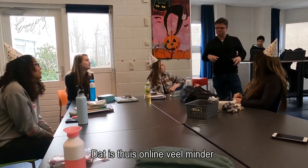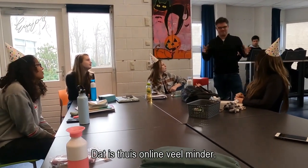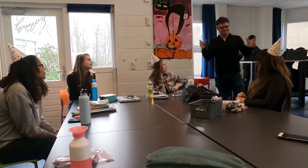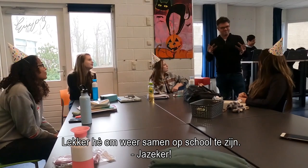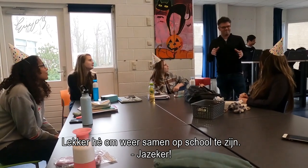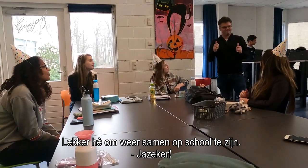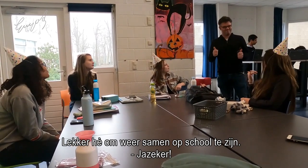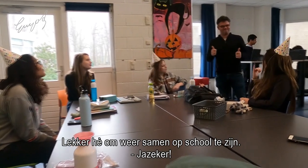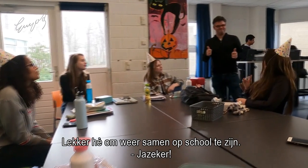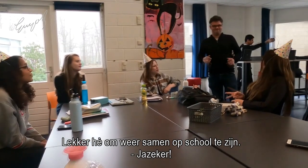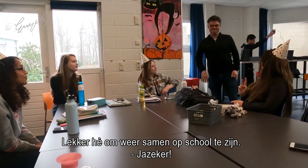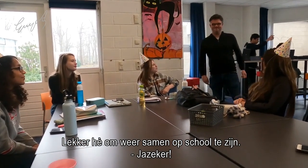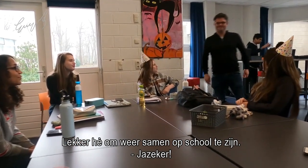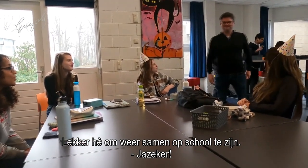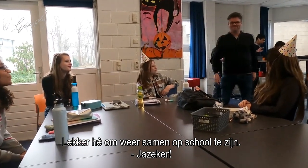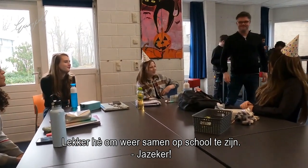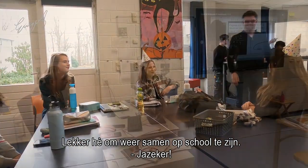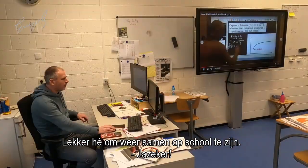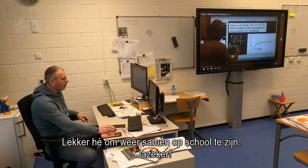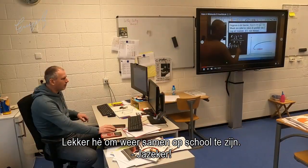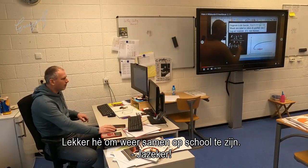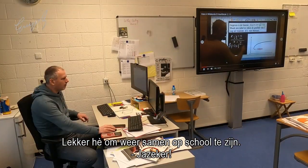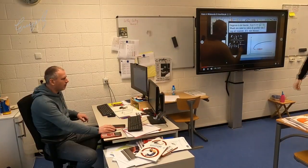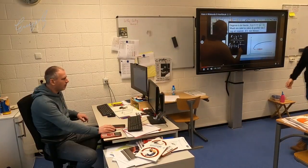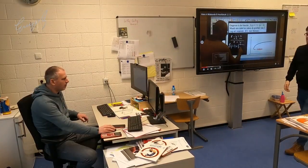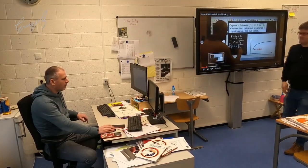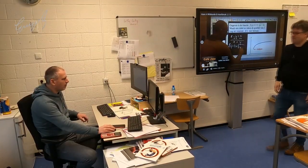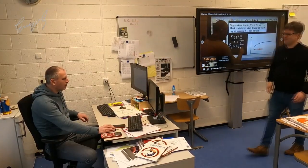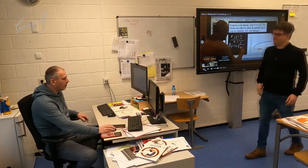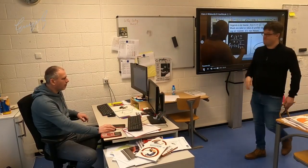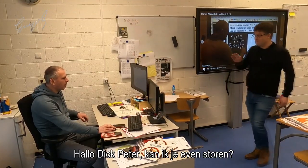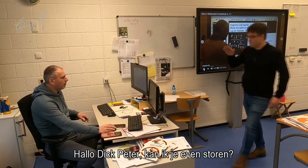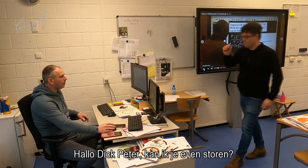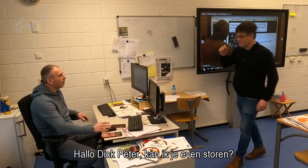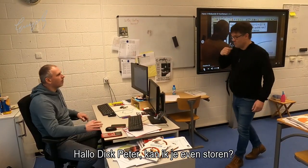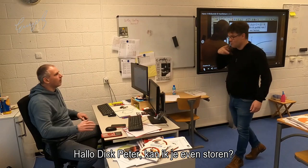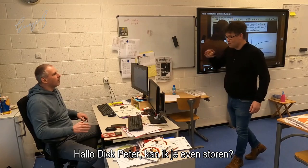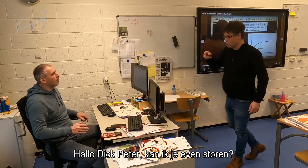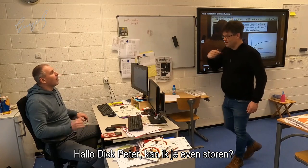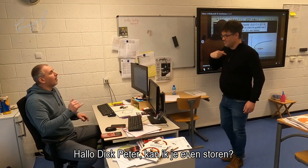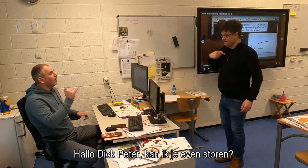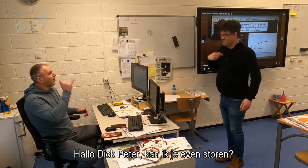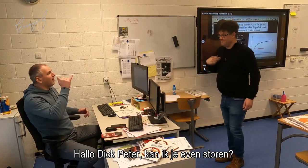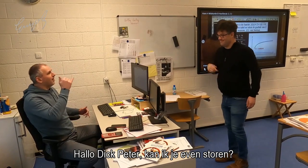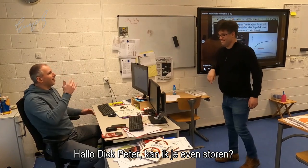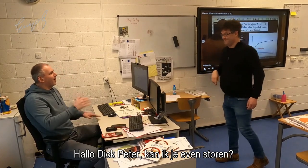minder. Lekker hè, om weer samen op school te zijn. Ja, zeker! Hallo Dick Peter, kan ik je even storen?